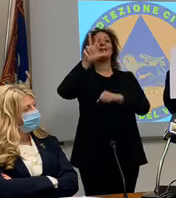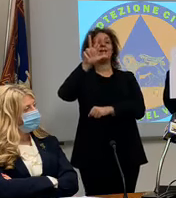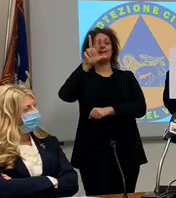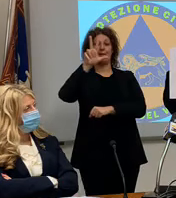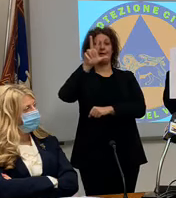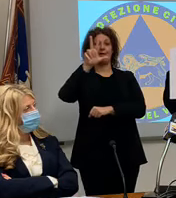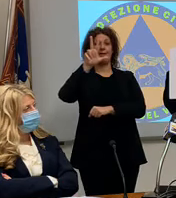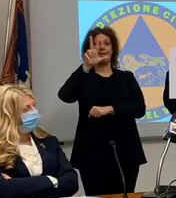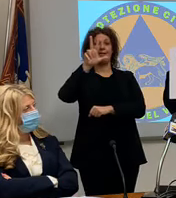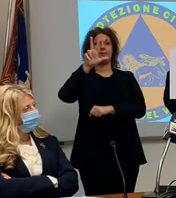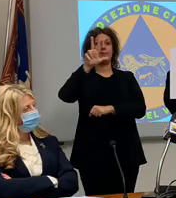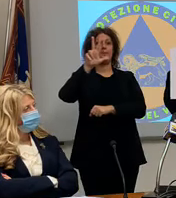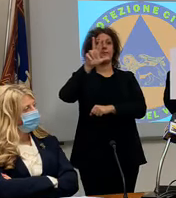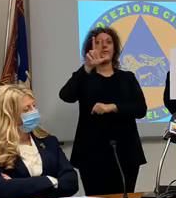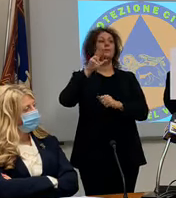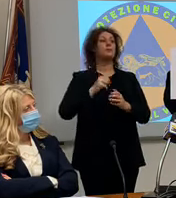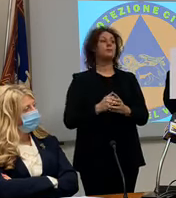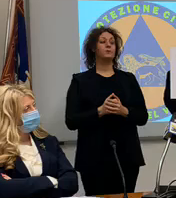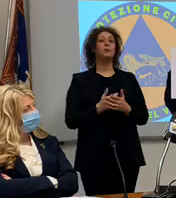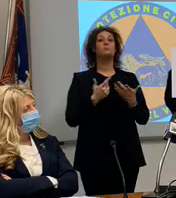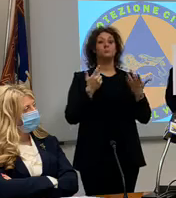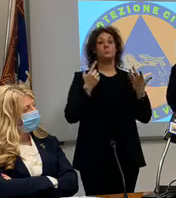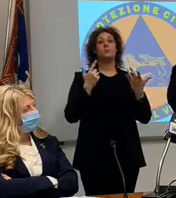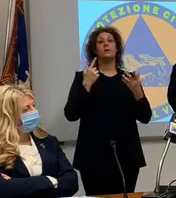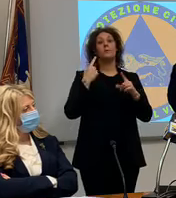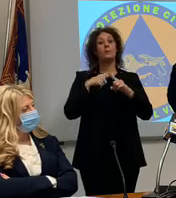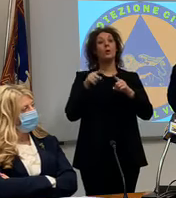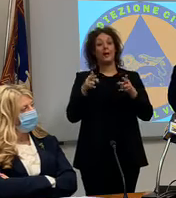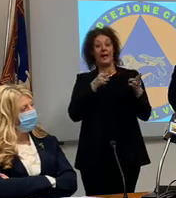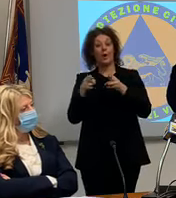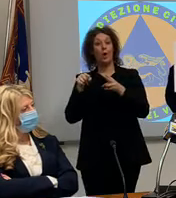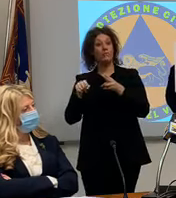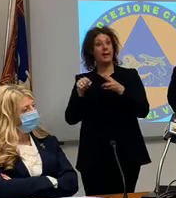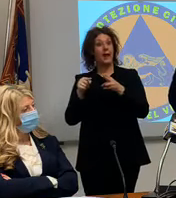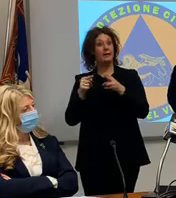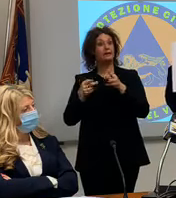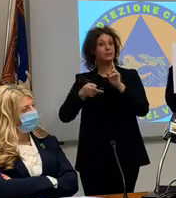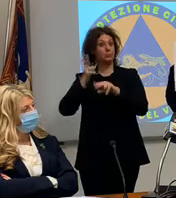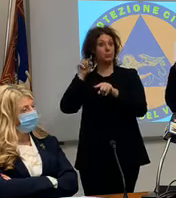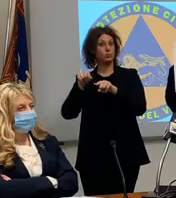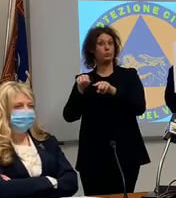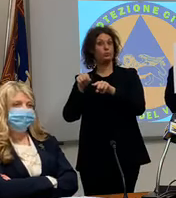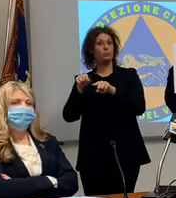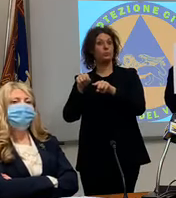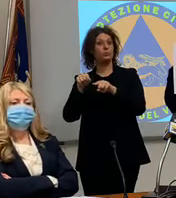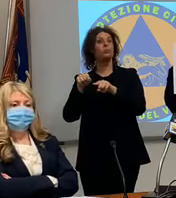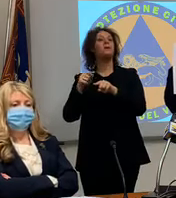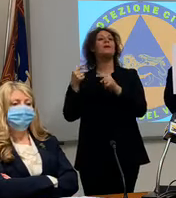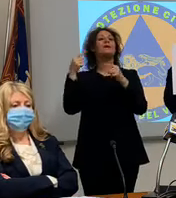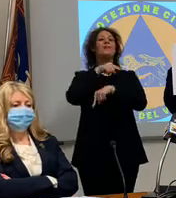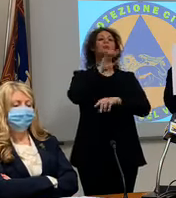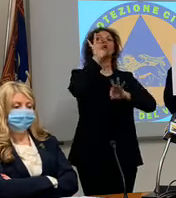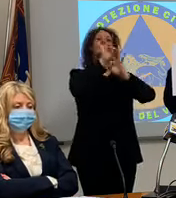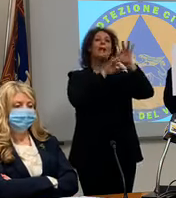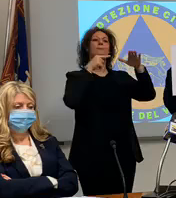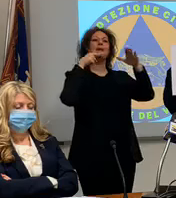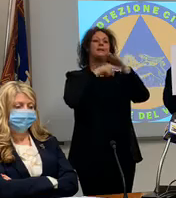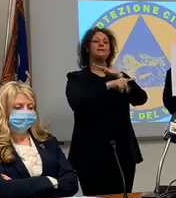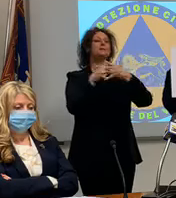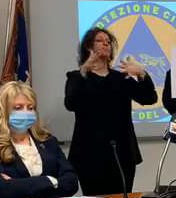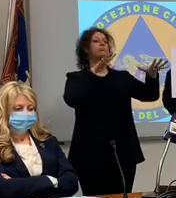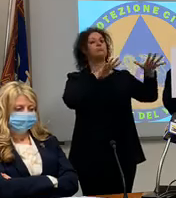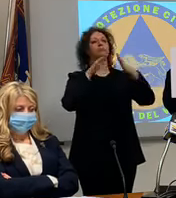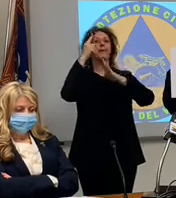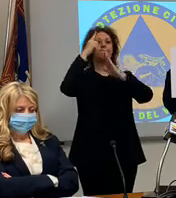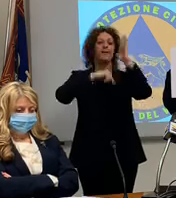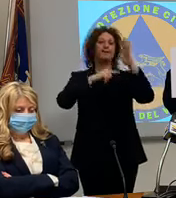ricoverati che sono più di 1000 in più 1200 in più rispetto a marzo le terapie Intensive potremmo quasi dire che sono in linea con marzo Se ci